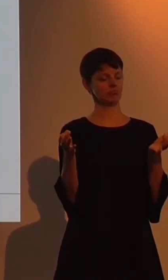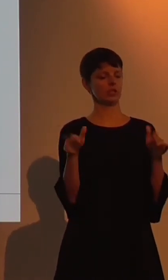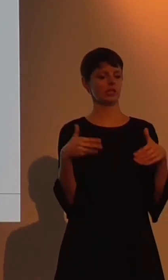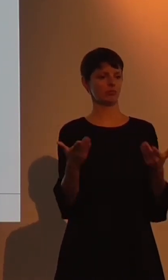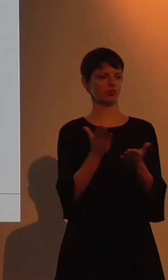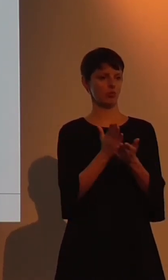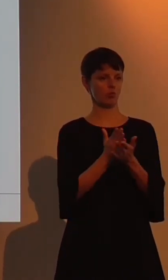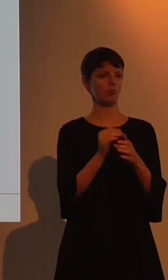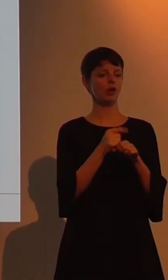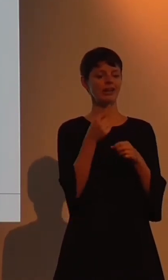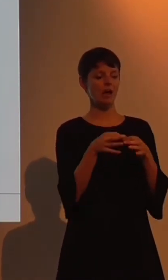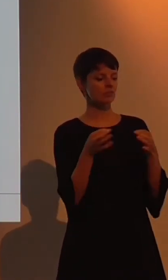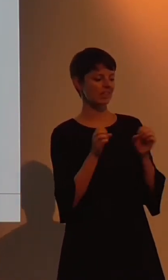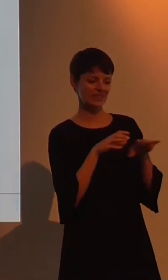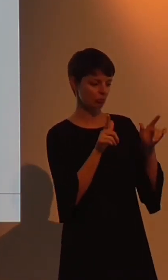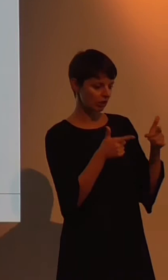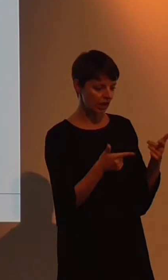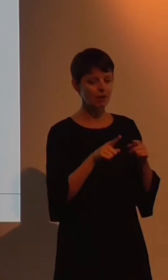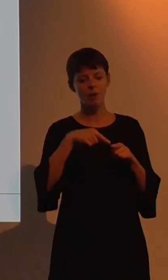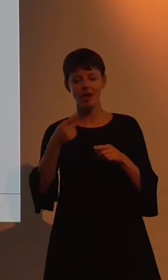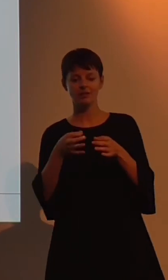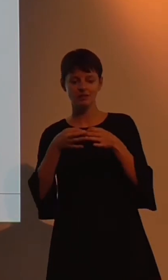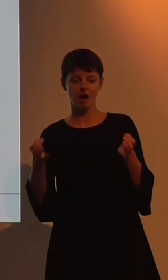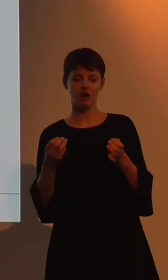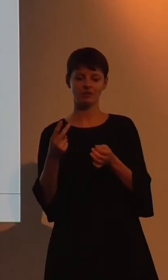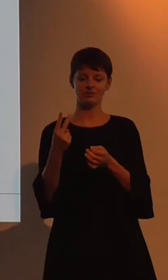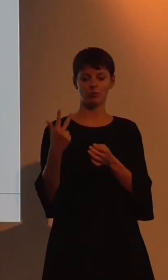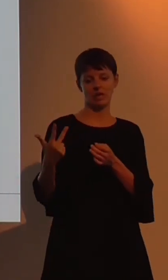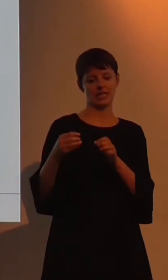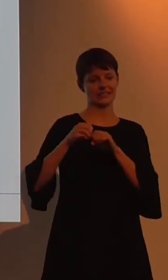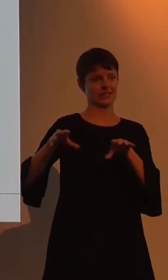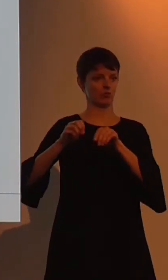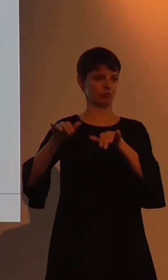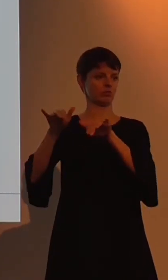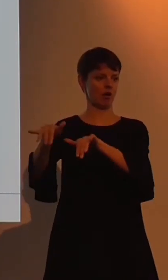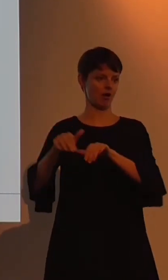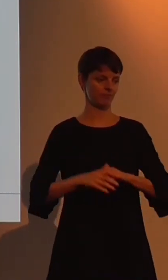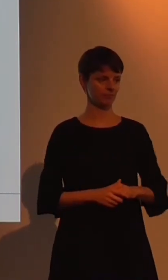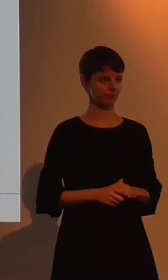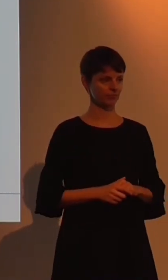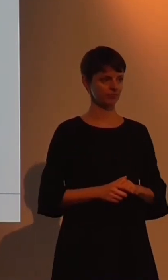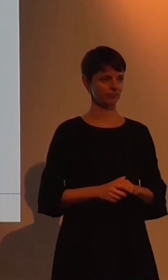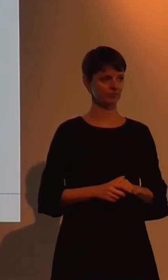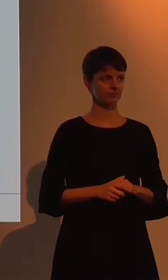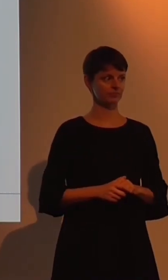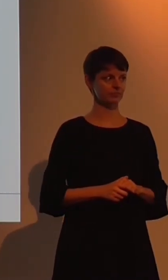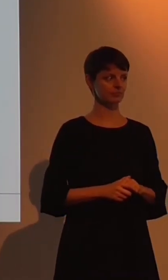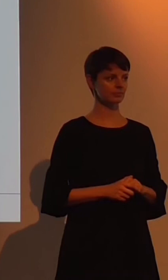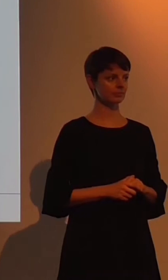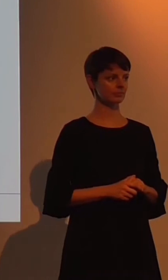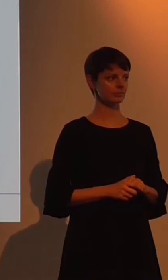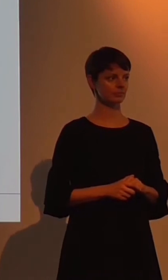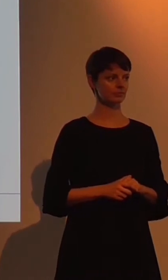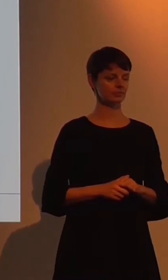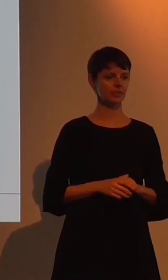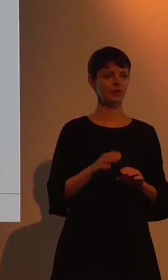und was wir in den vergangenen Jahren zum Thema Ausbau bei der Seite aus Unterföhring heraus gemacht haben. Wie heute